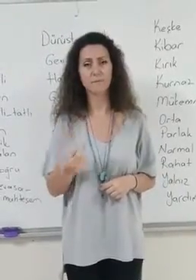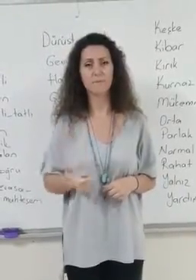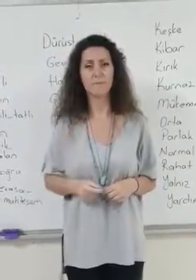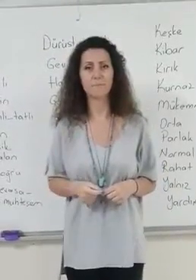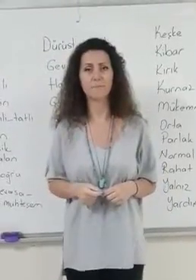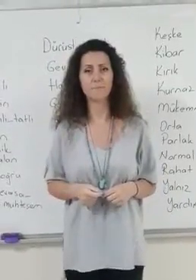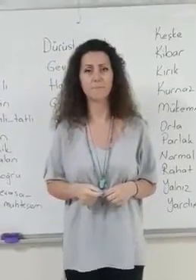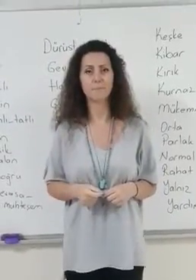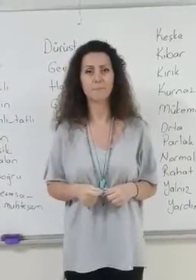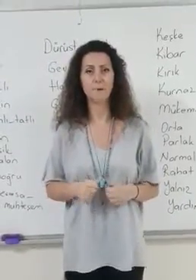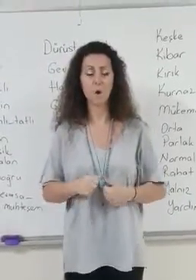uzak,